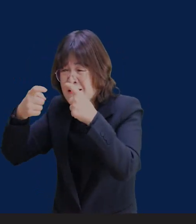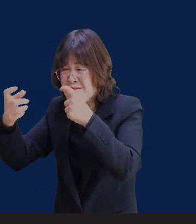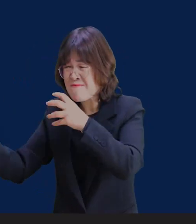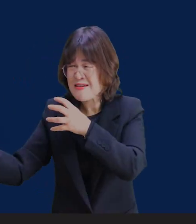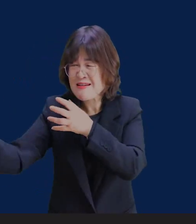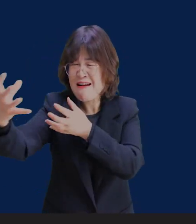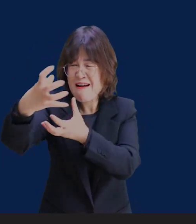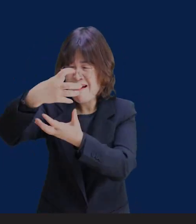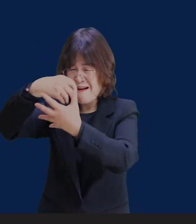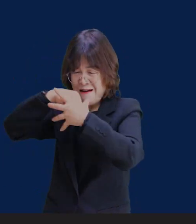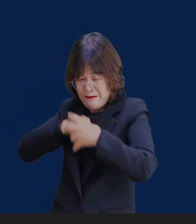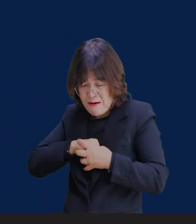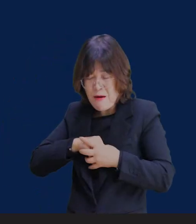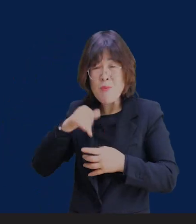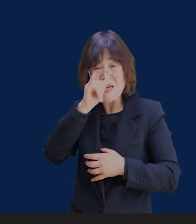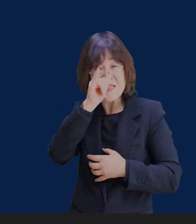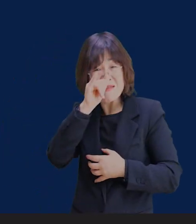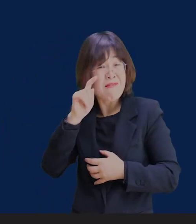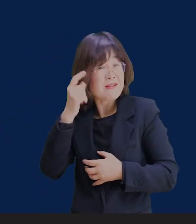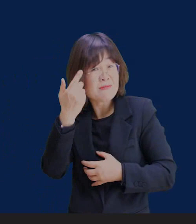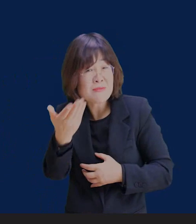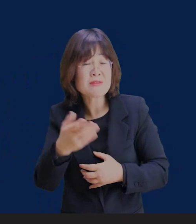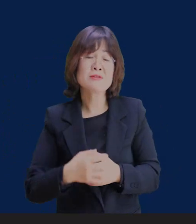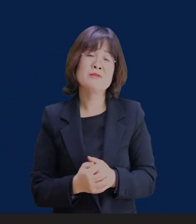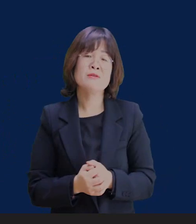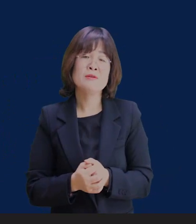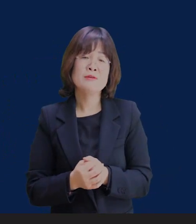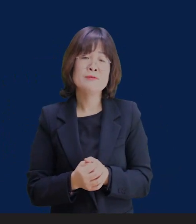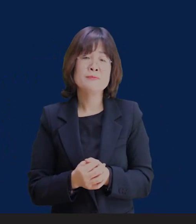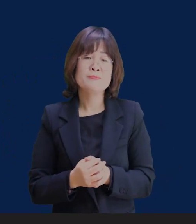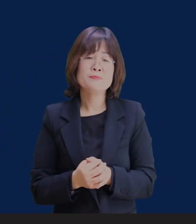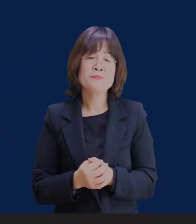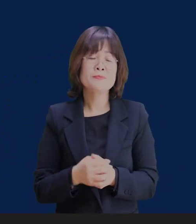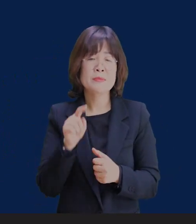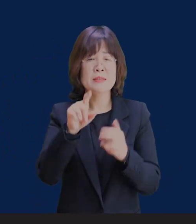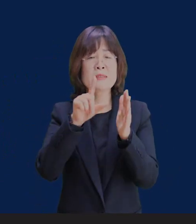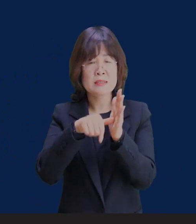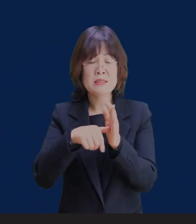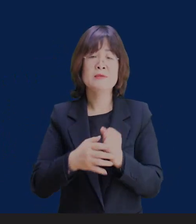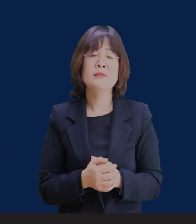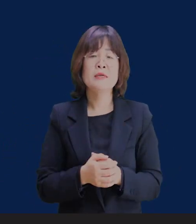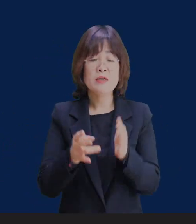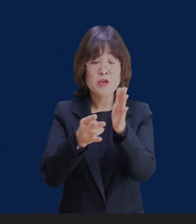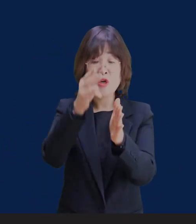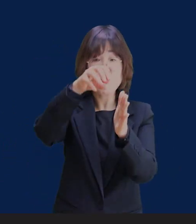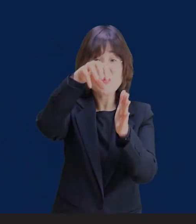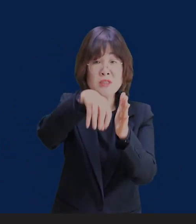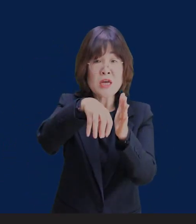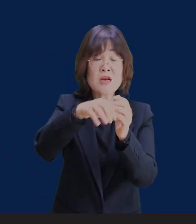지금 우리의 마음의 성전에서 진행되고 있지는 않습니까? 이